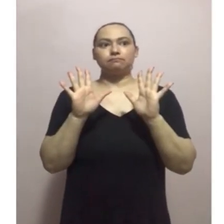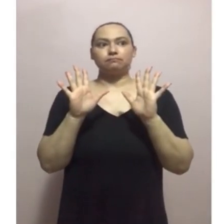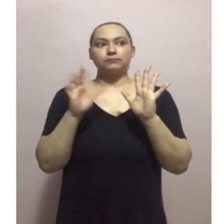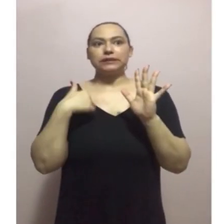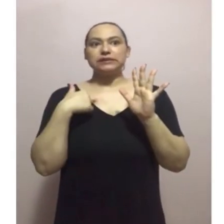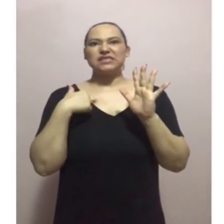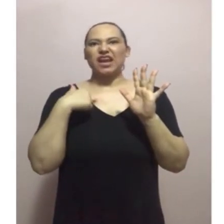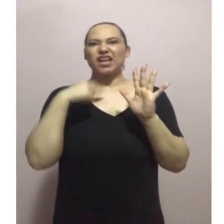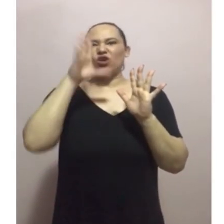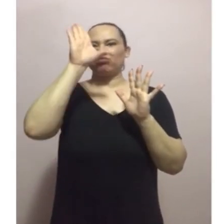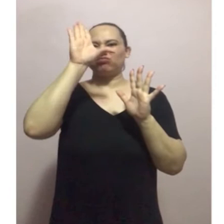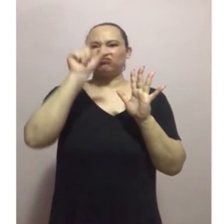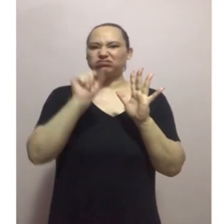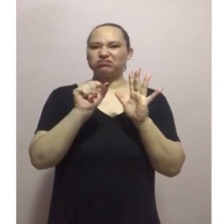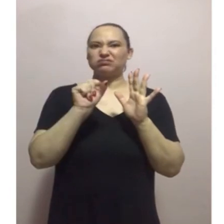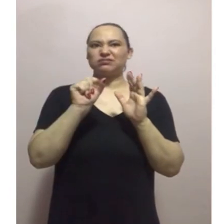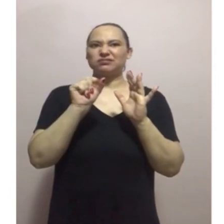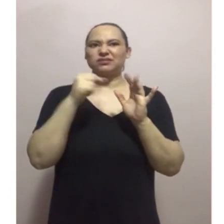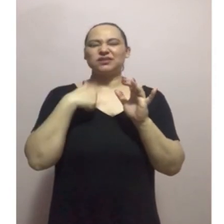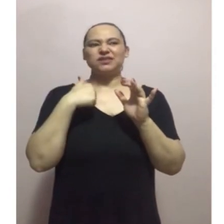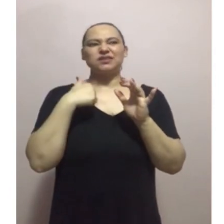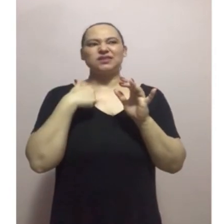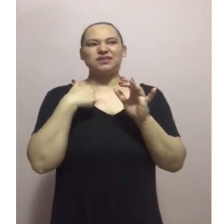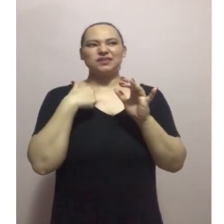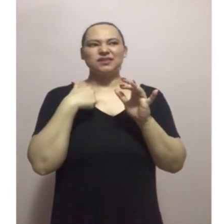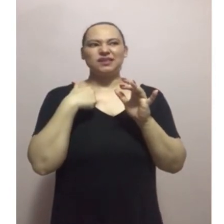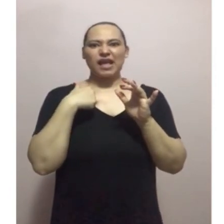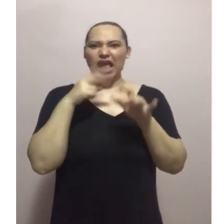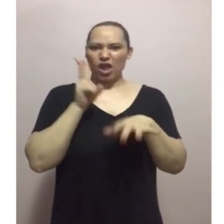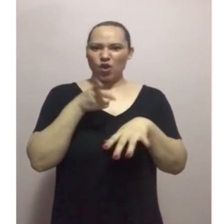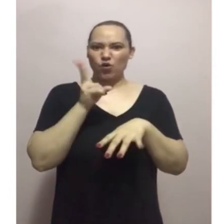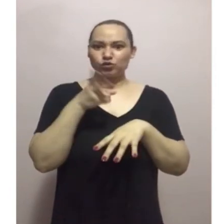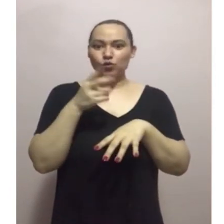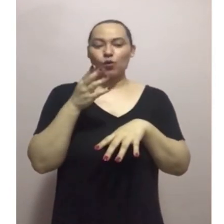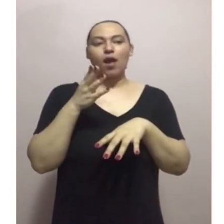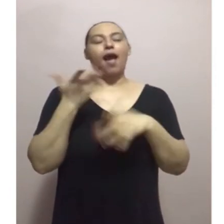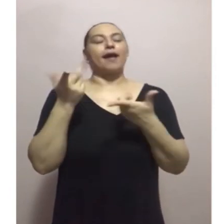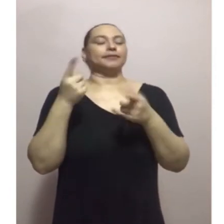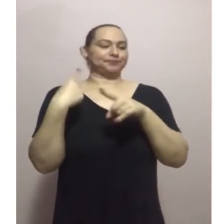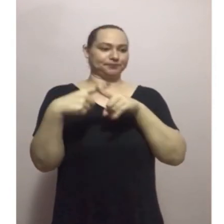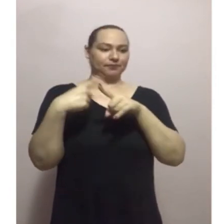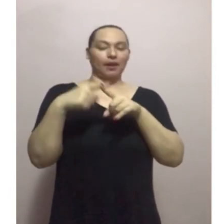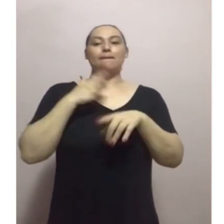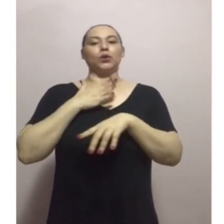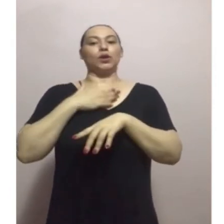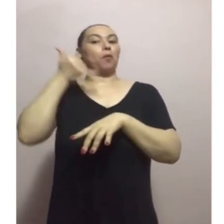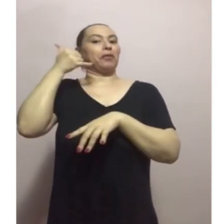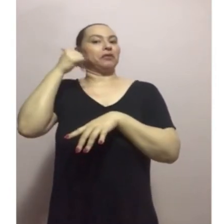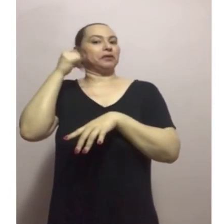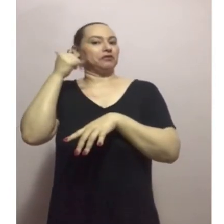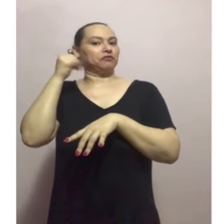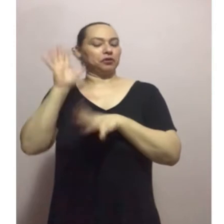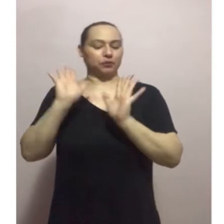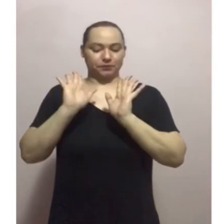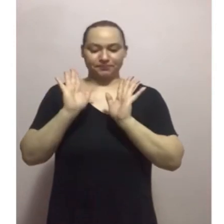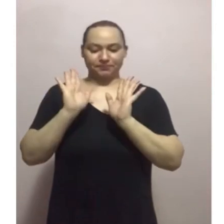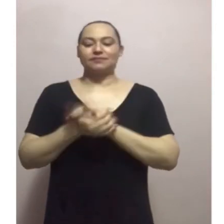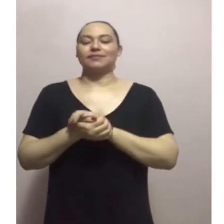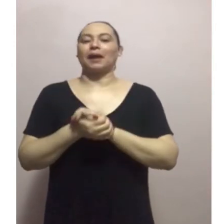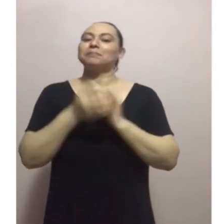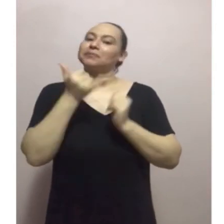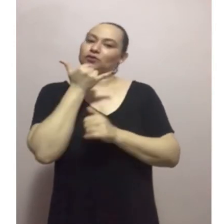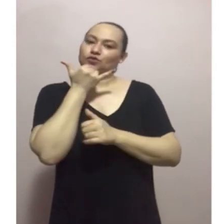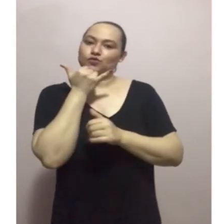aí. Eu caí, Ideia? Tati. É que Não. o meu telefone tocou, tá?